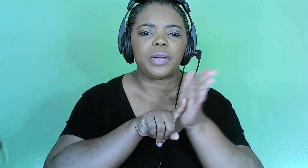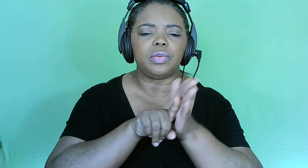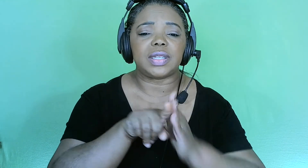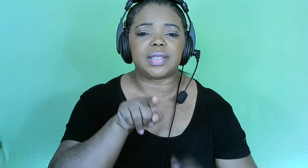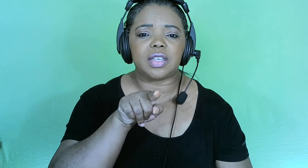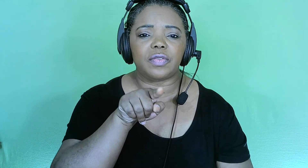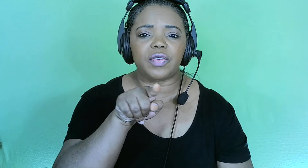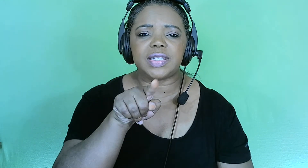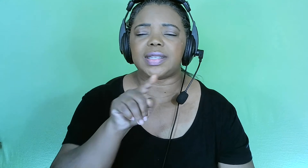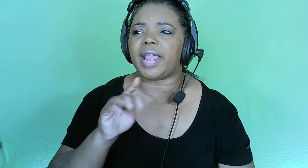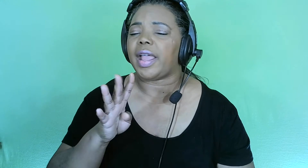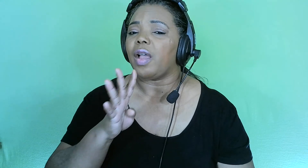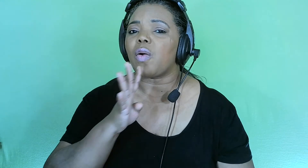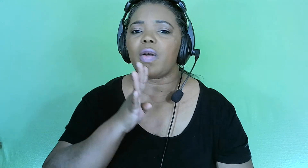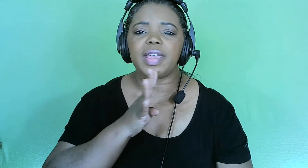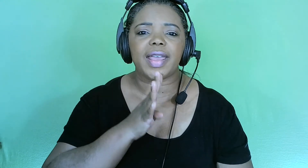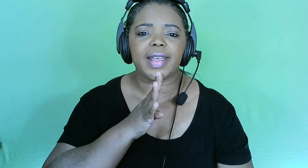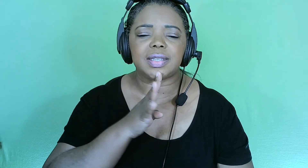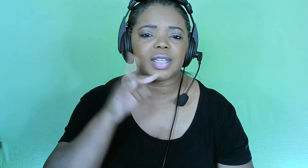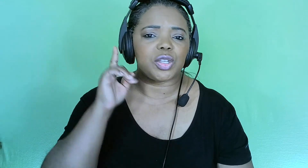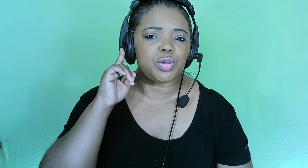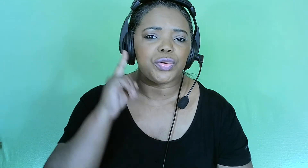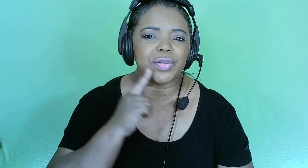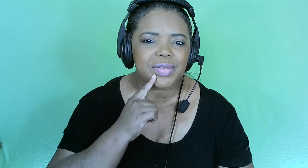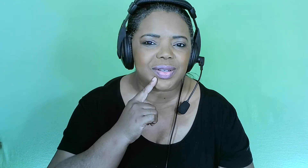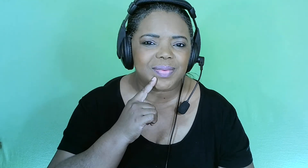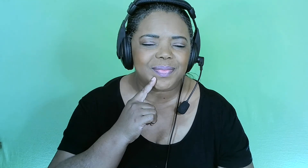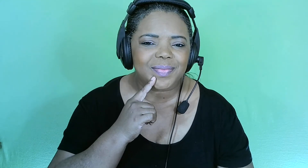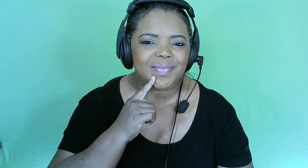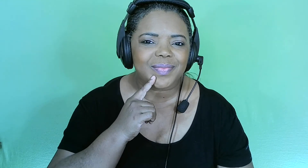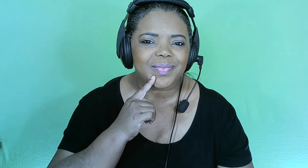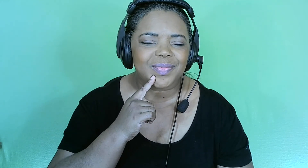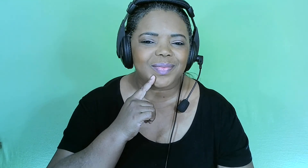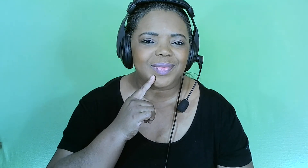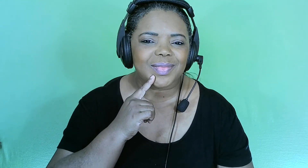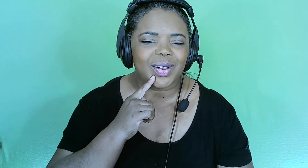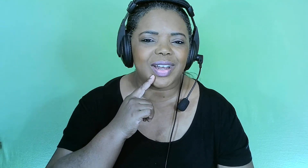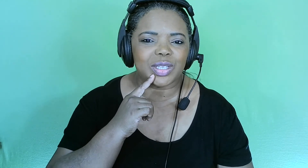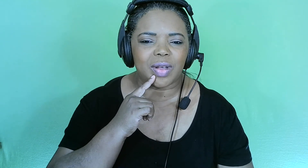pergunto assim, você conhece surdos? Olha só a